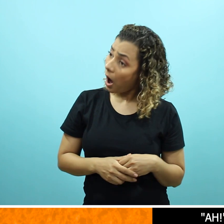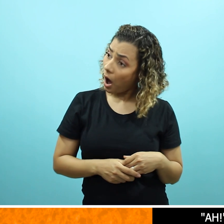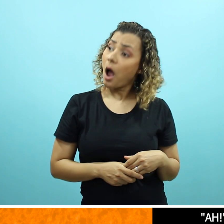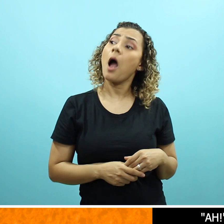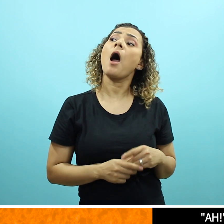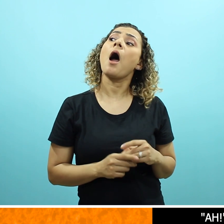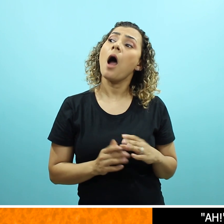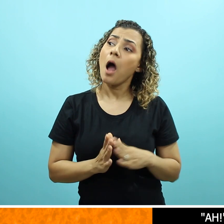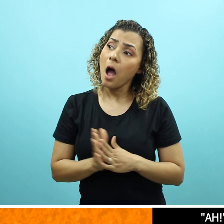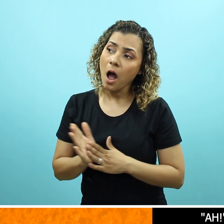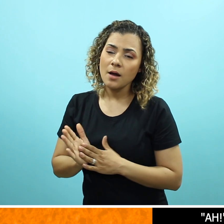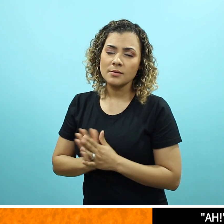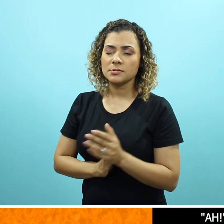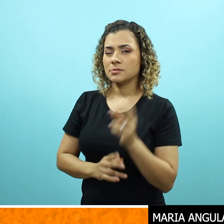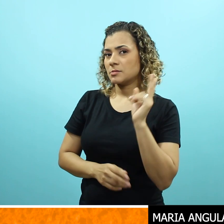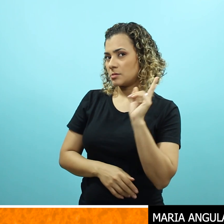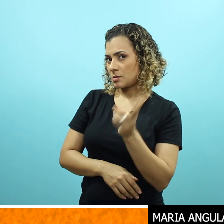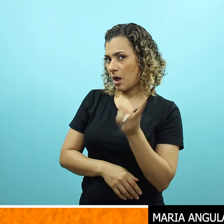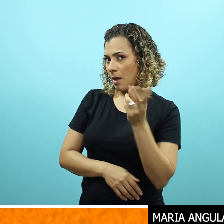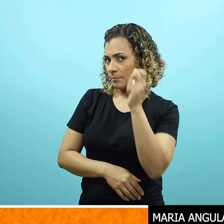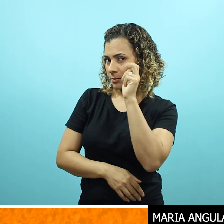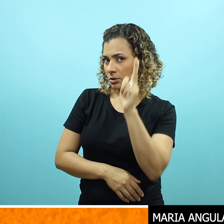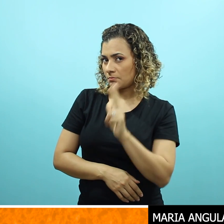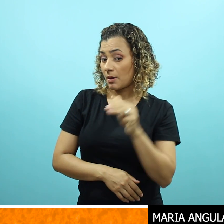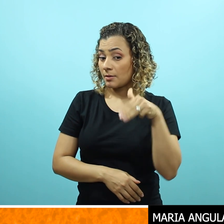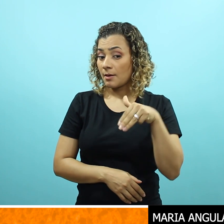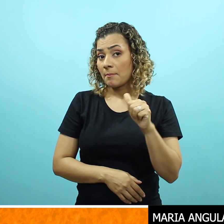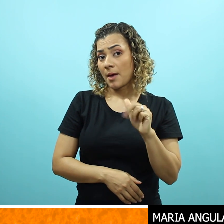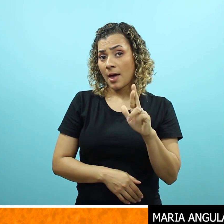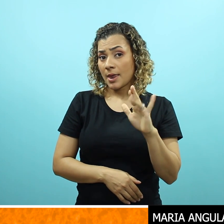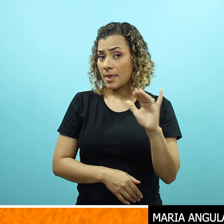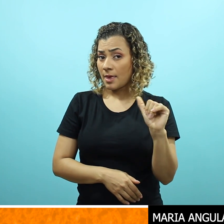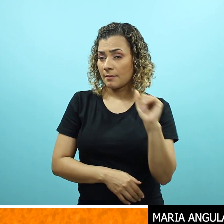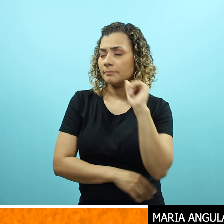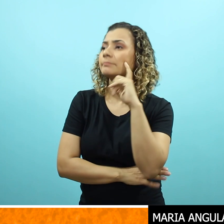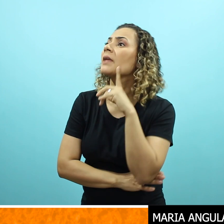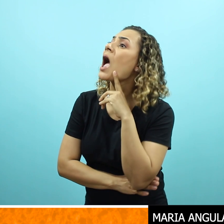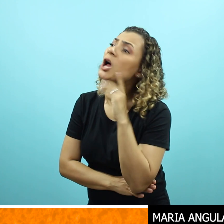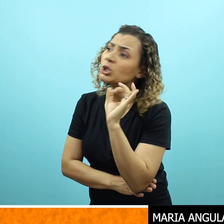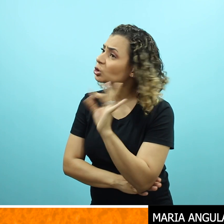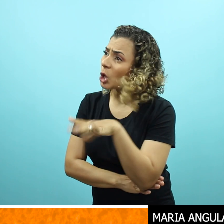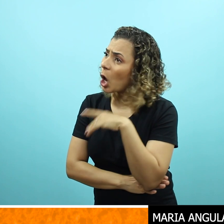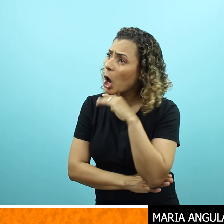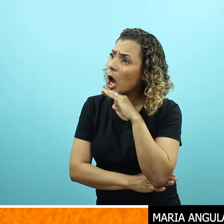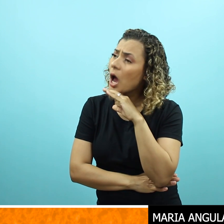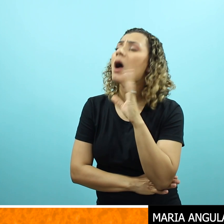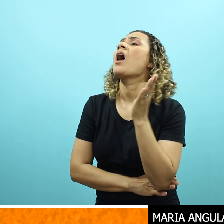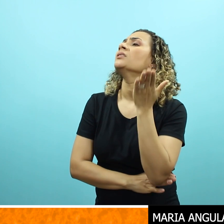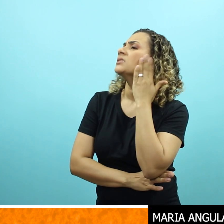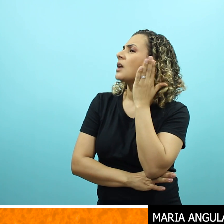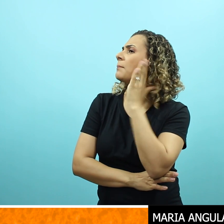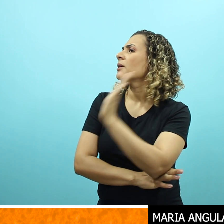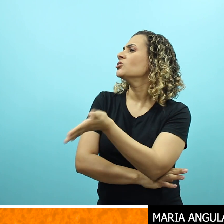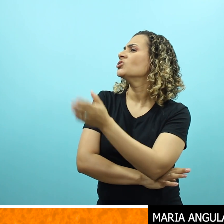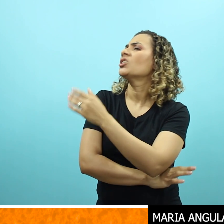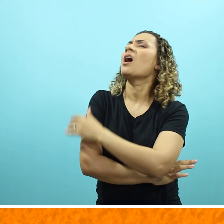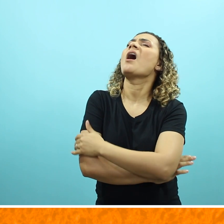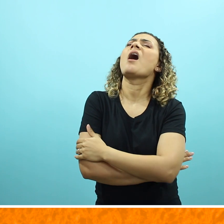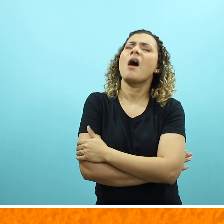Ah! Disse como sempre Maria Angula. É só? Mas isso eu já